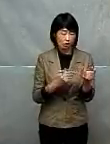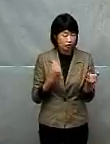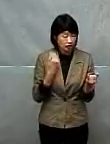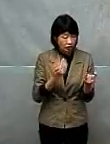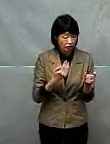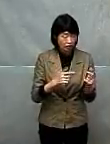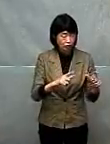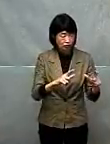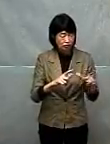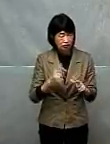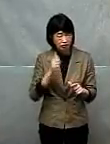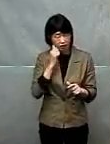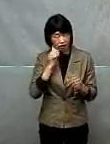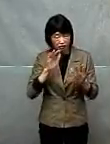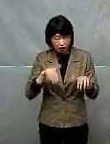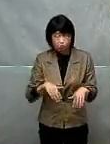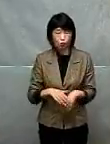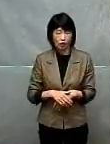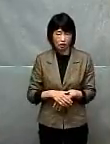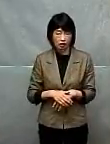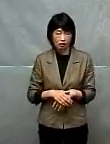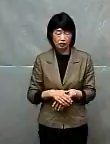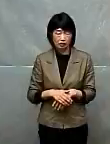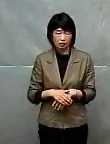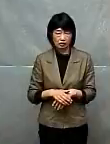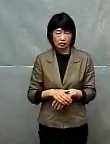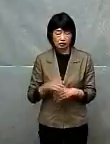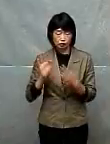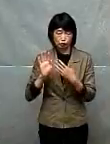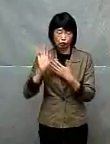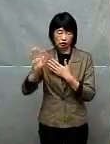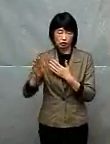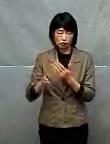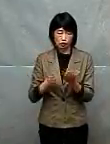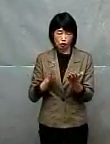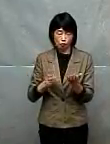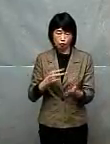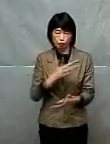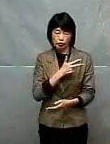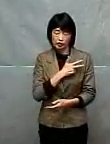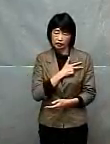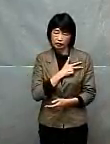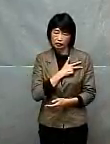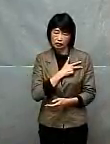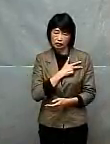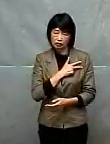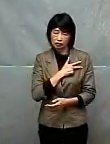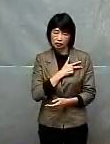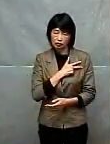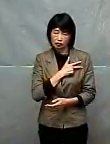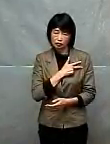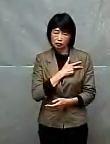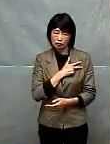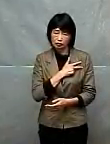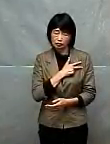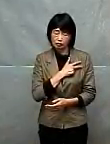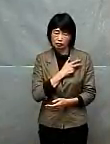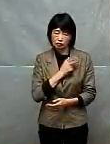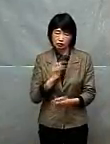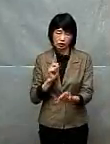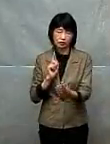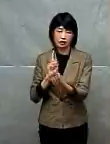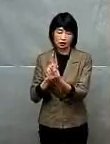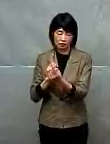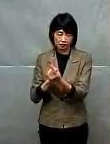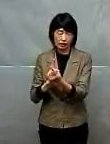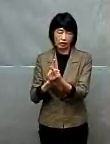に加えて記者会見が終わった後に弁護士の方に我々が行って一つ一つの飲み会の場所、集会の場所を